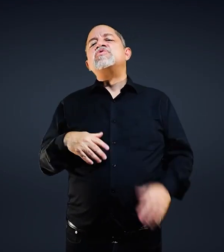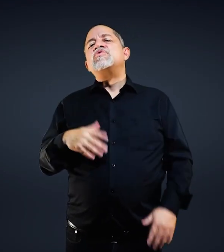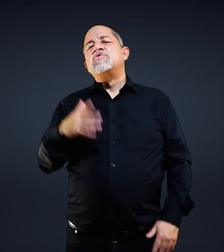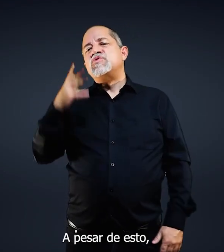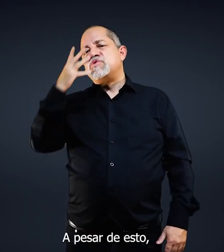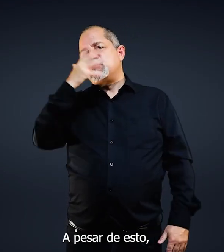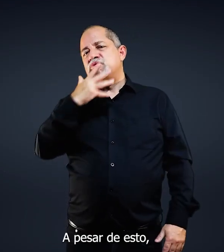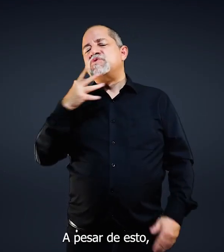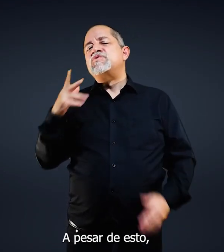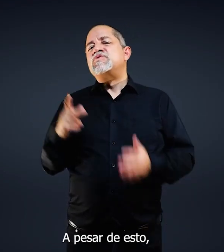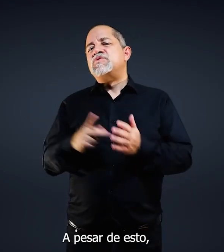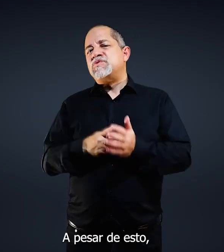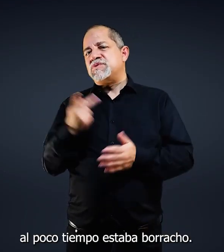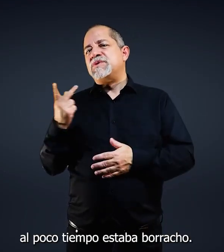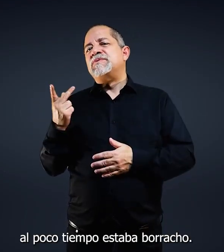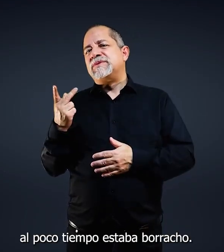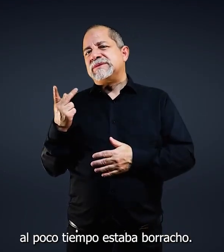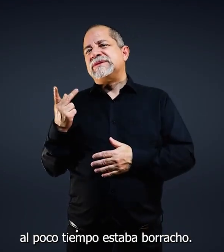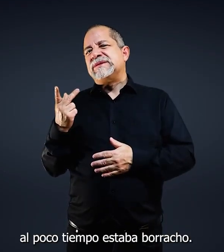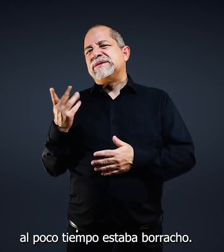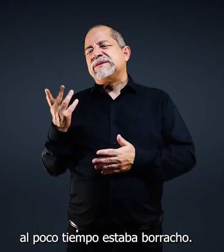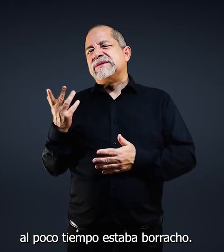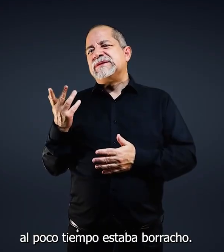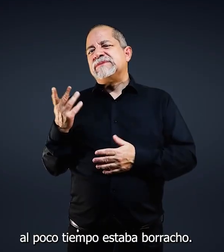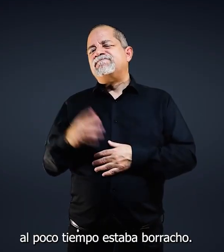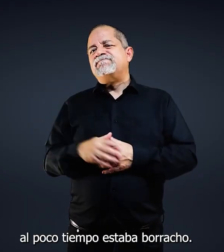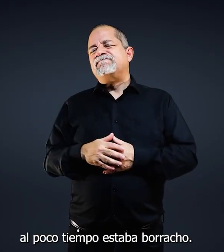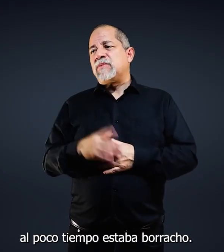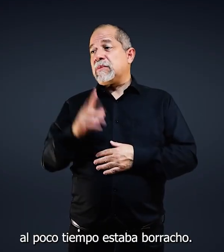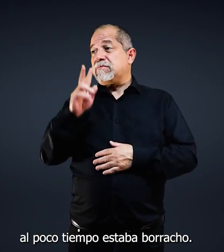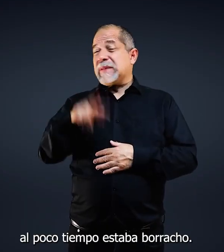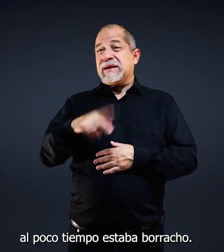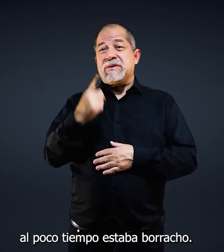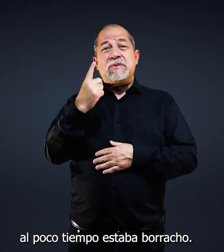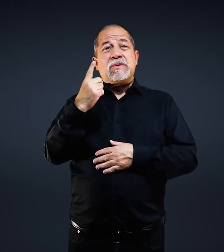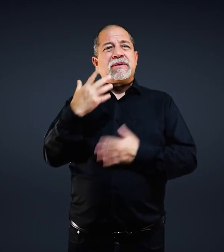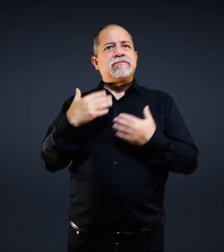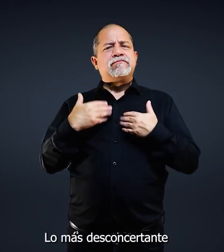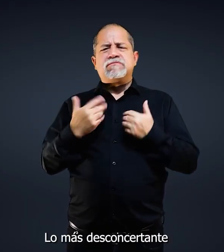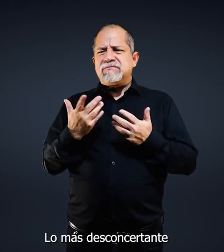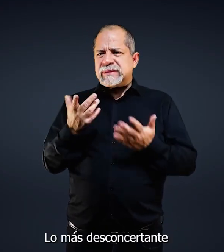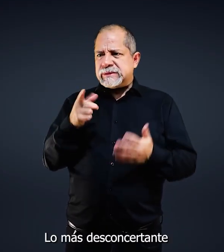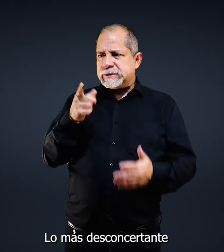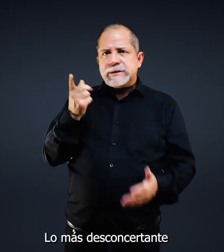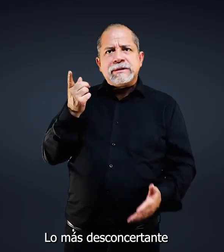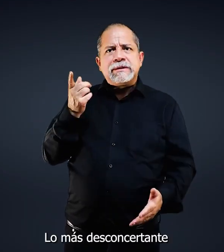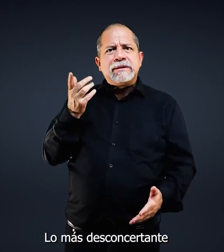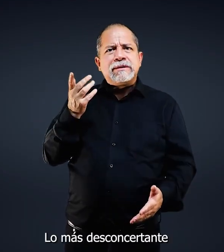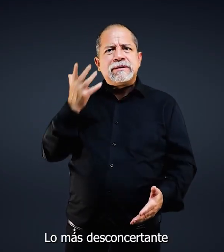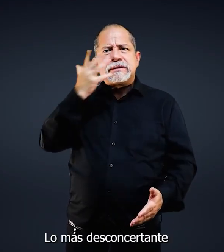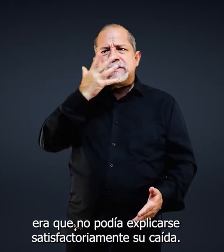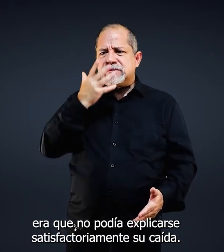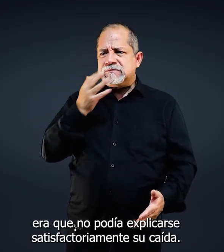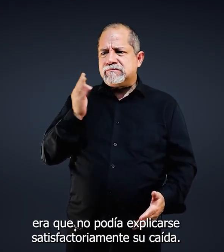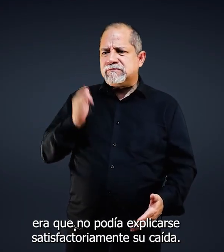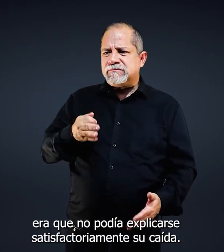A pesar de esto, al poco tiempo estaba borracho. Lo más desconcertante era que no podía